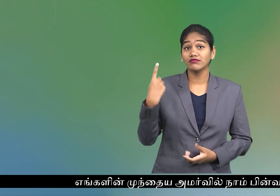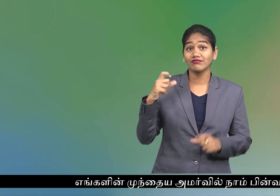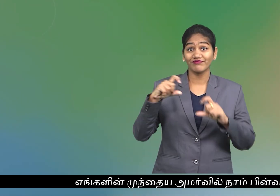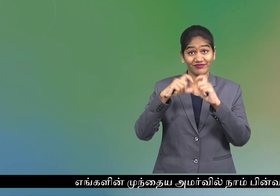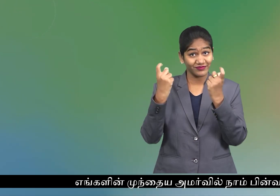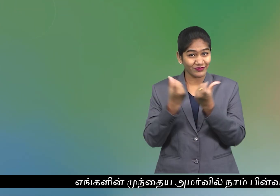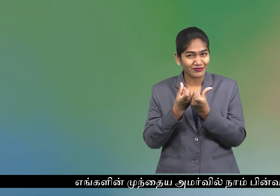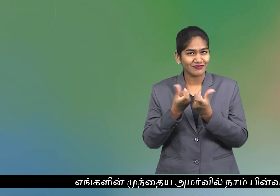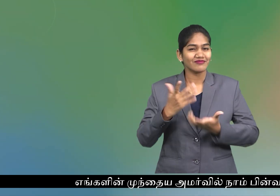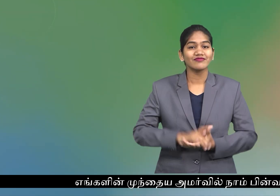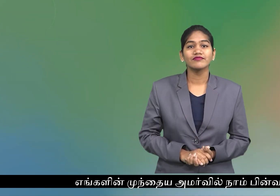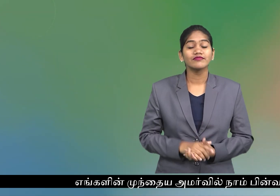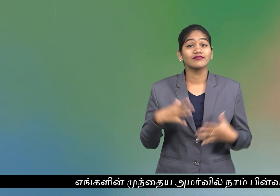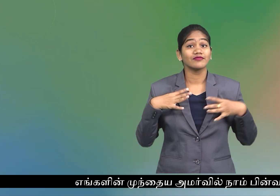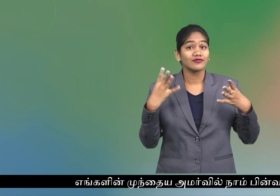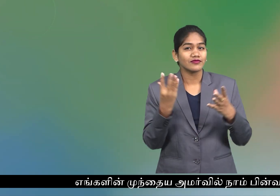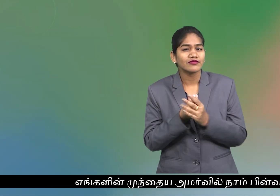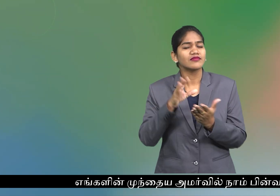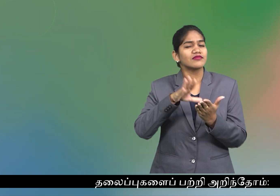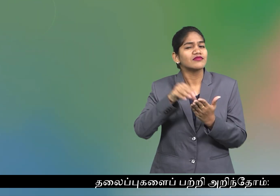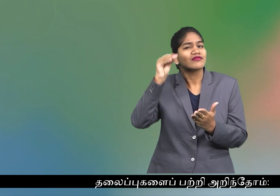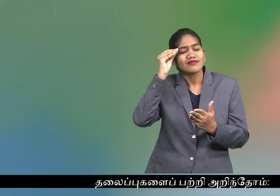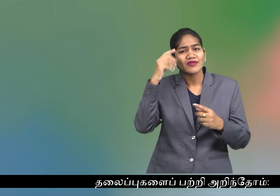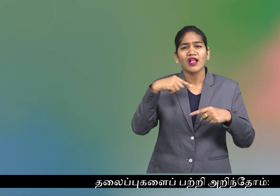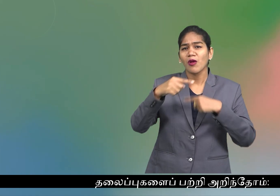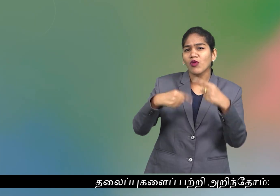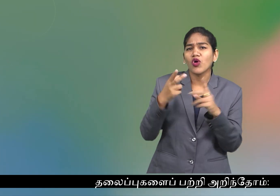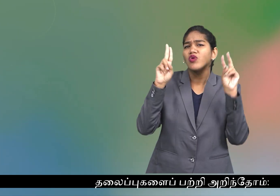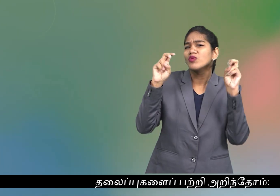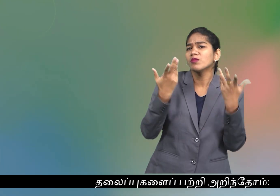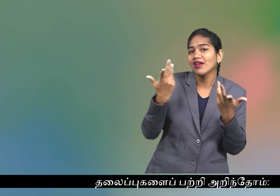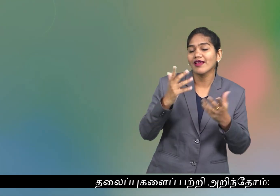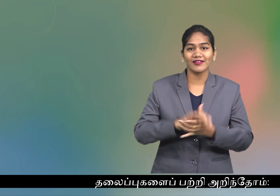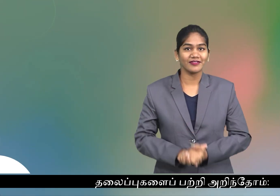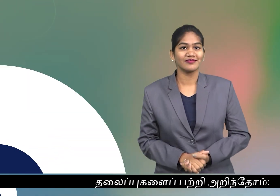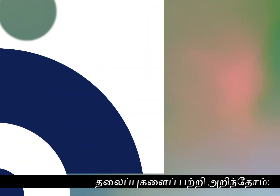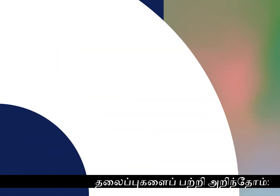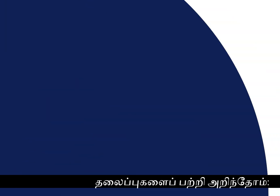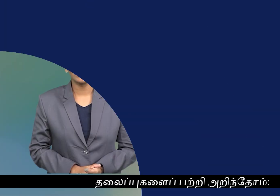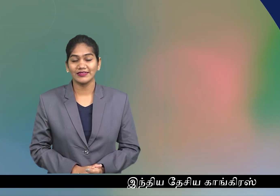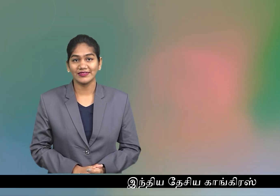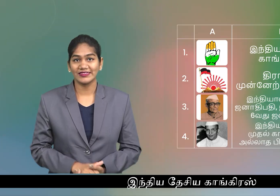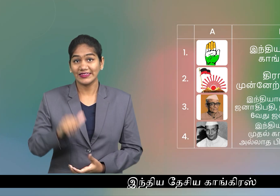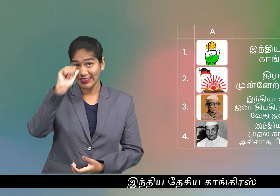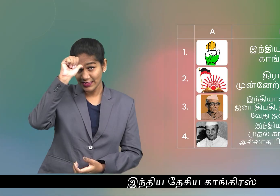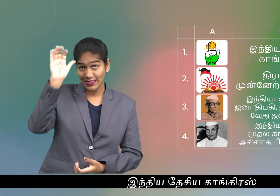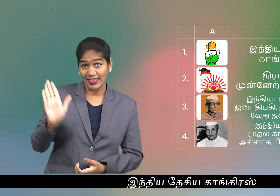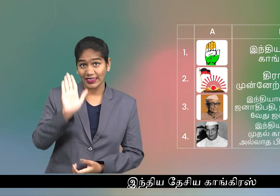நம் முந்தைய அமர்வில் நாம் பின்வரும் தலைப்புகளைப் பற்றி அறிந்தோம். இந்திய தேசிய காங்கிரஸ்,